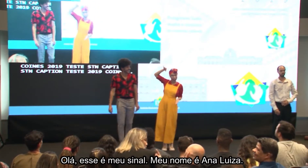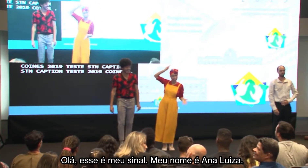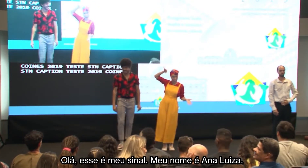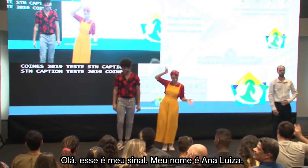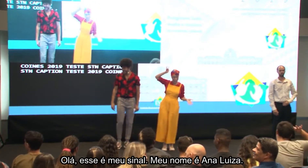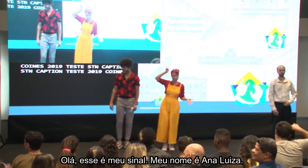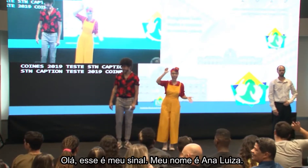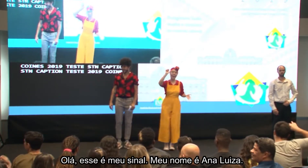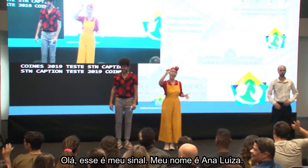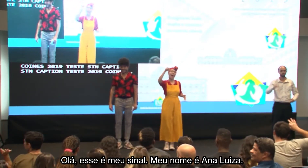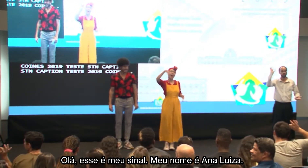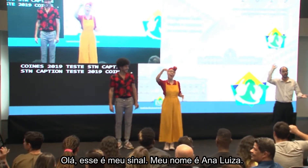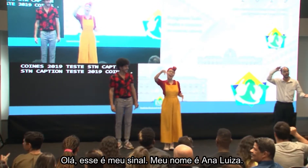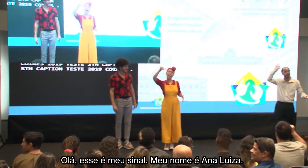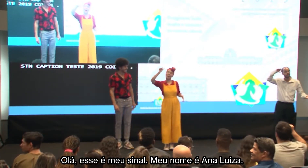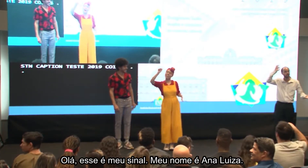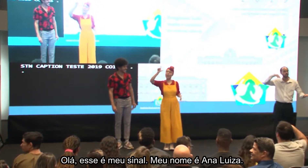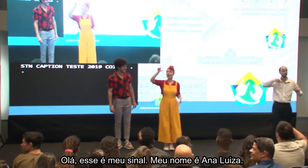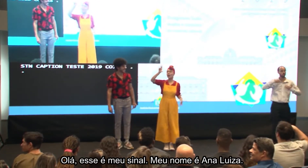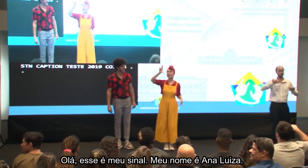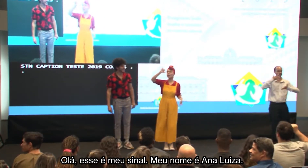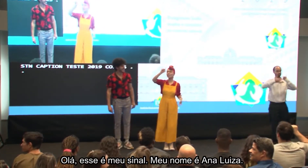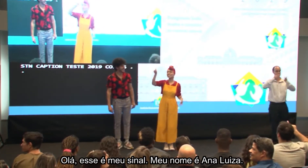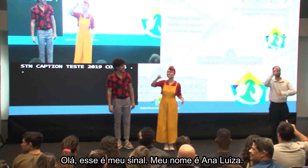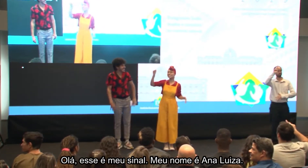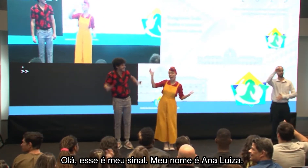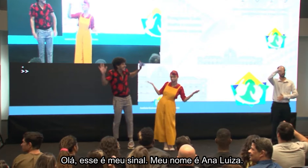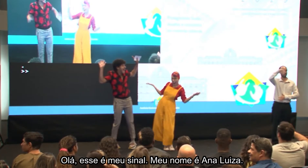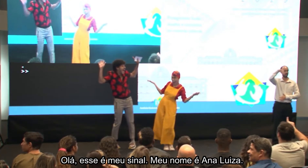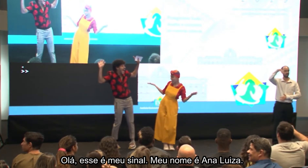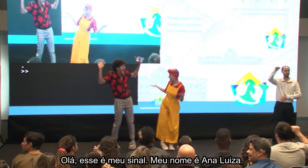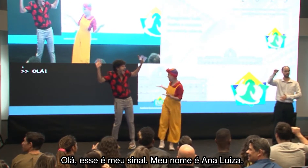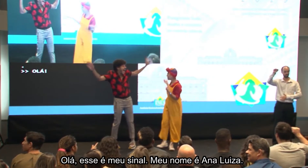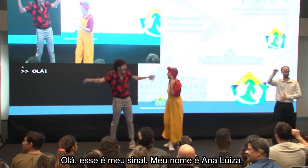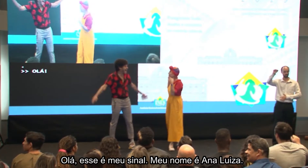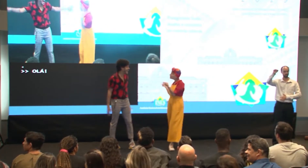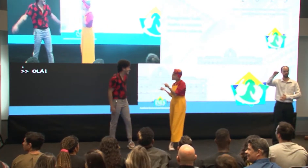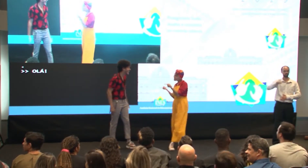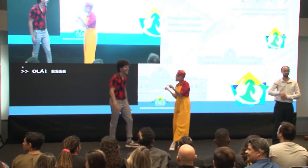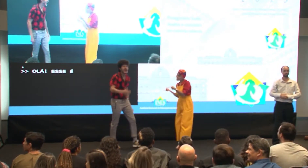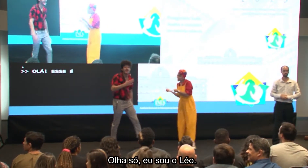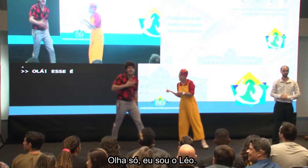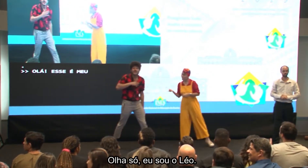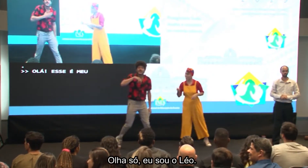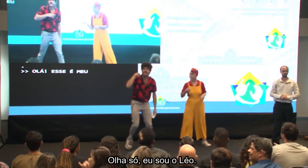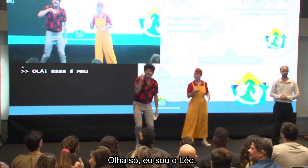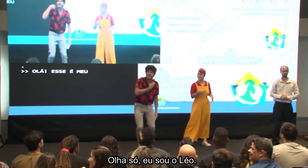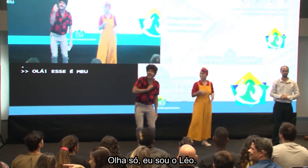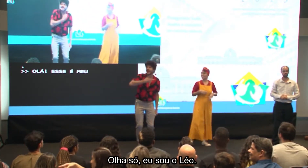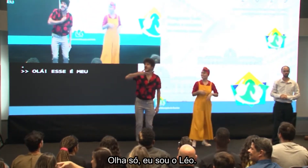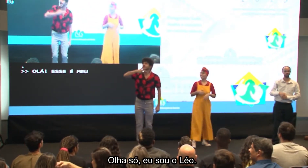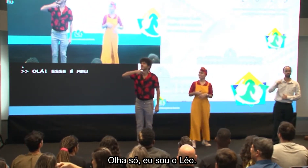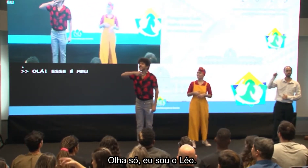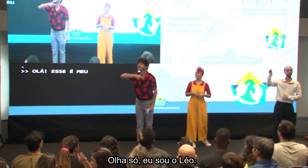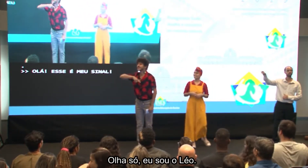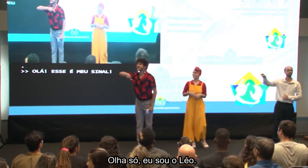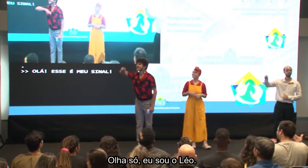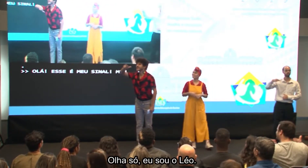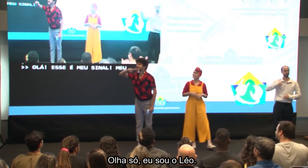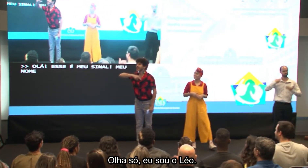Olá, esse é meu sinal. Meu nome é Ana Luísa. Olha só, eu sou